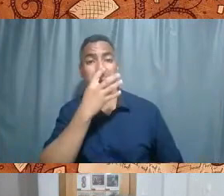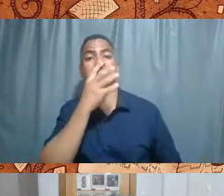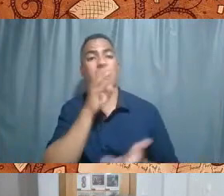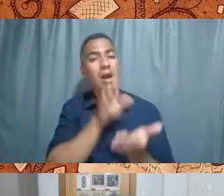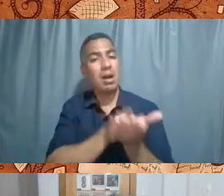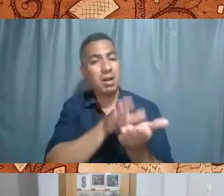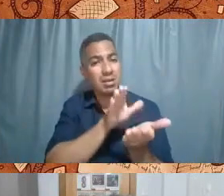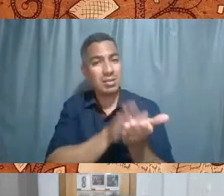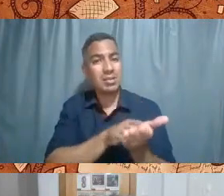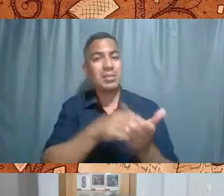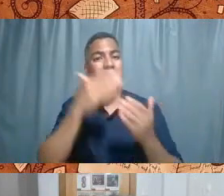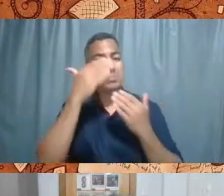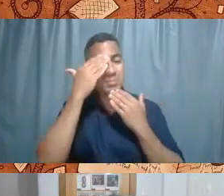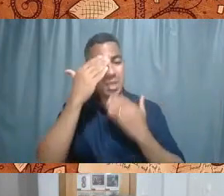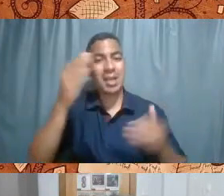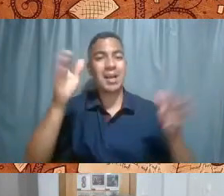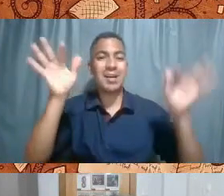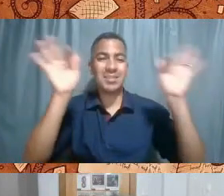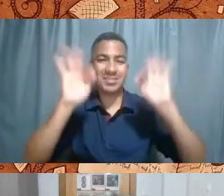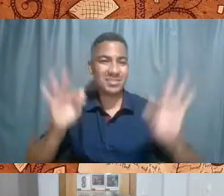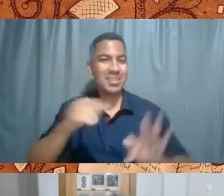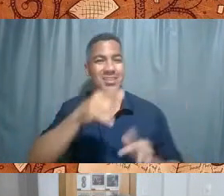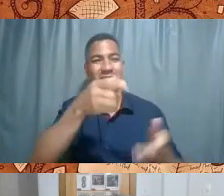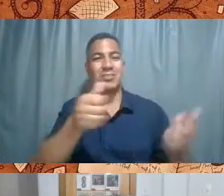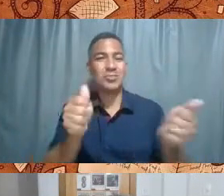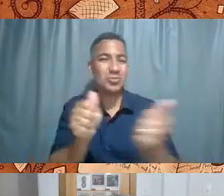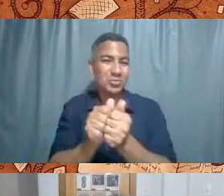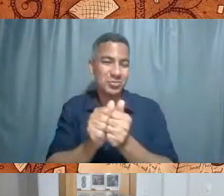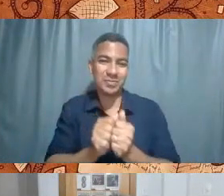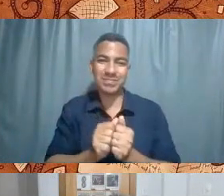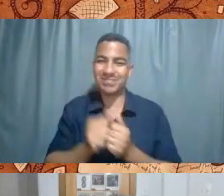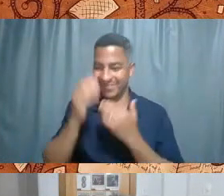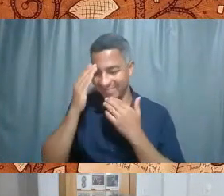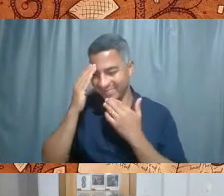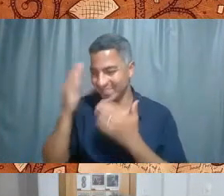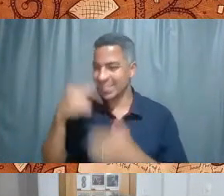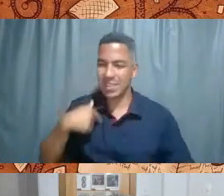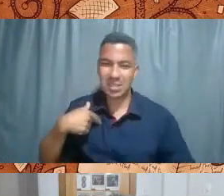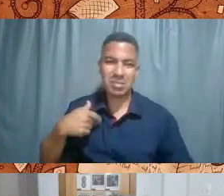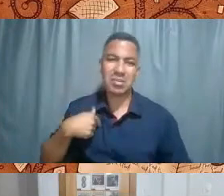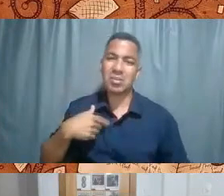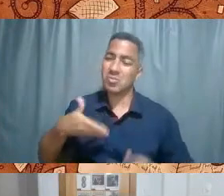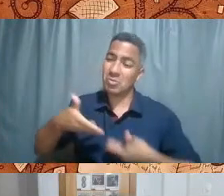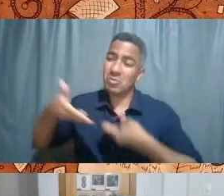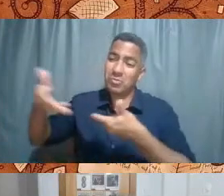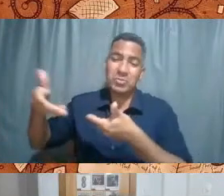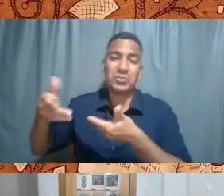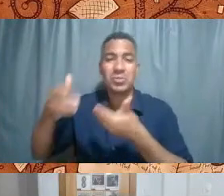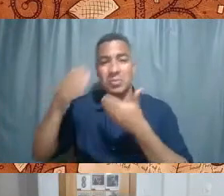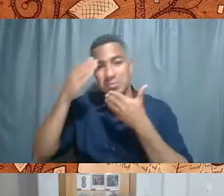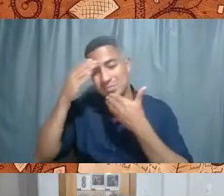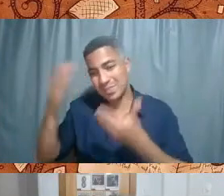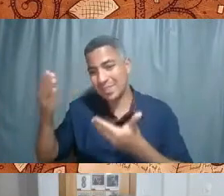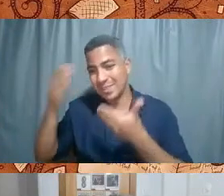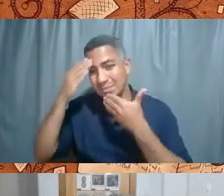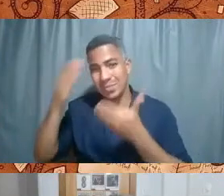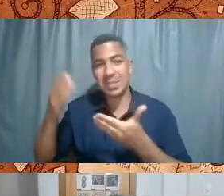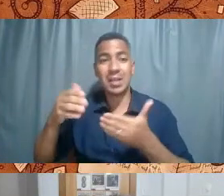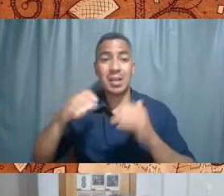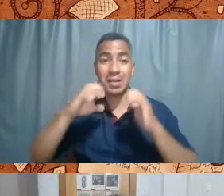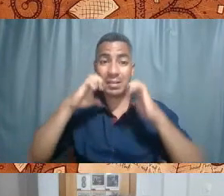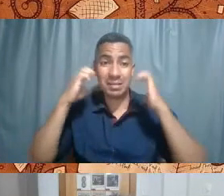aqui conosco. Eu que agradeço pelo convite, Adelino. Estar mais uma vez participando desses eventos organizados por